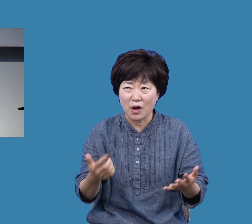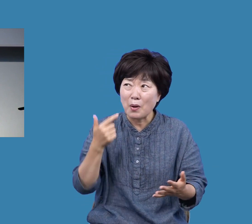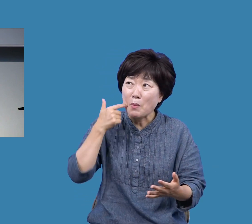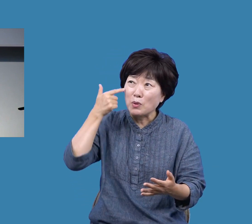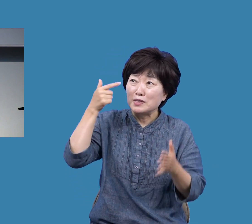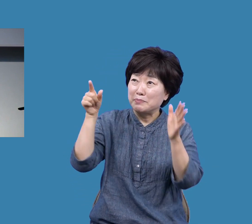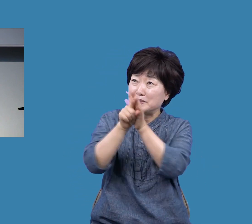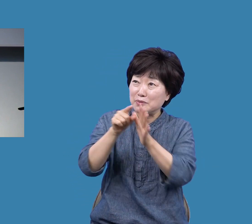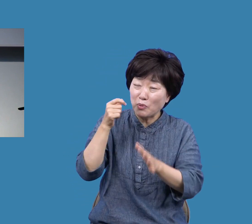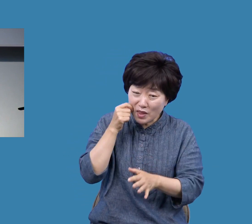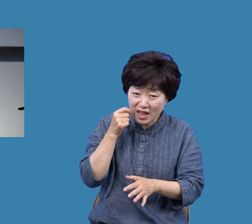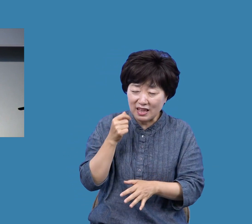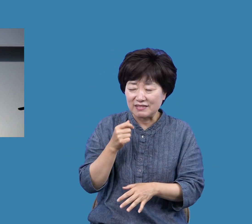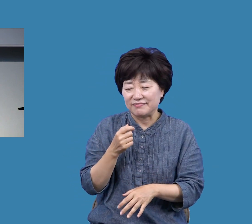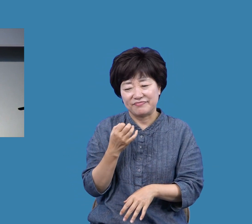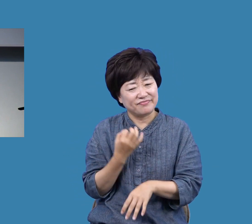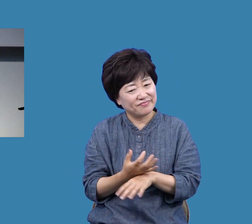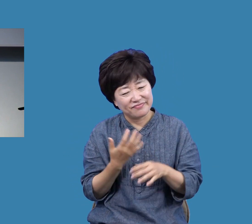주여,